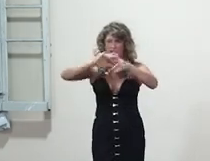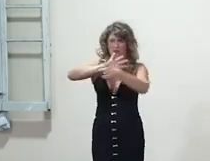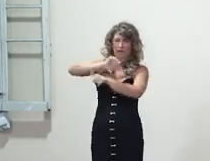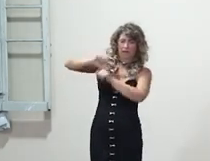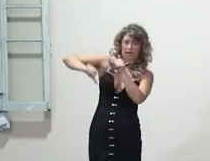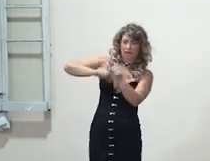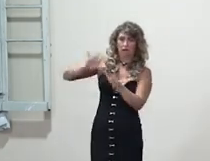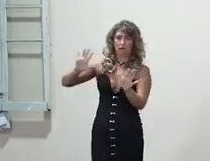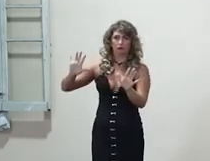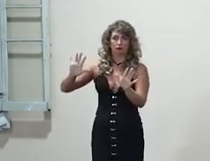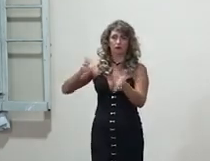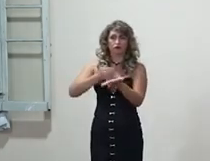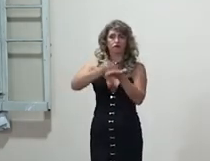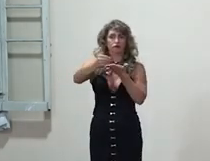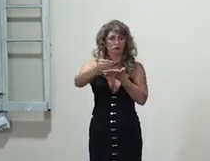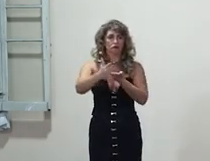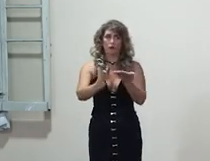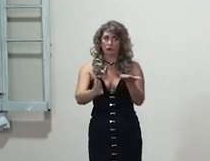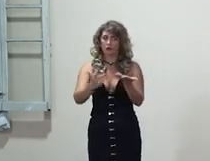princípio.